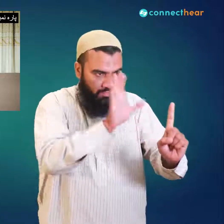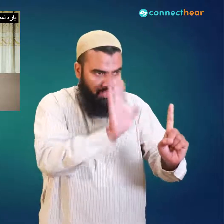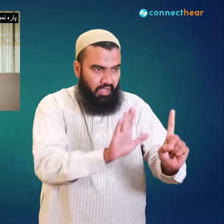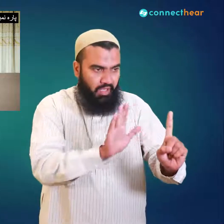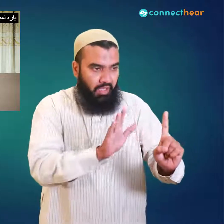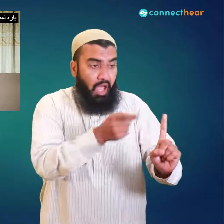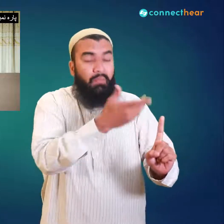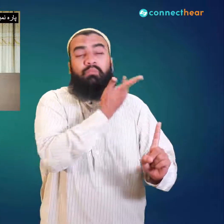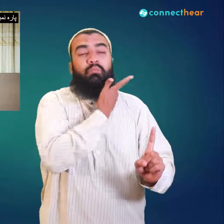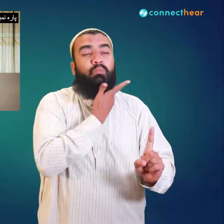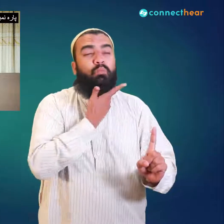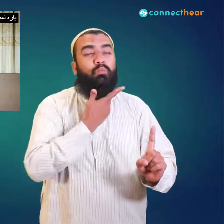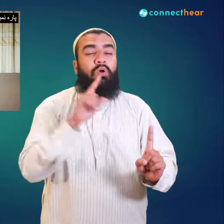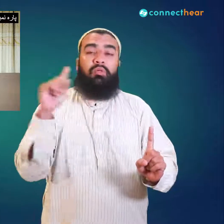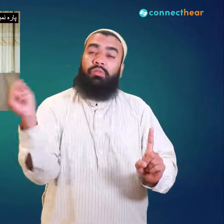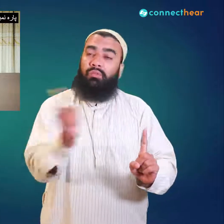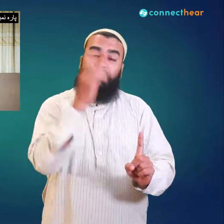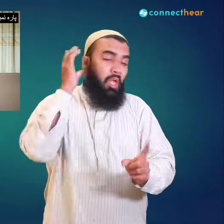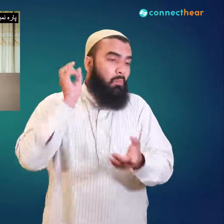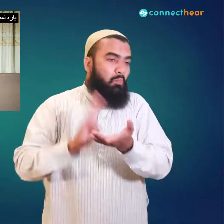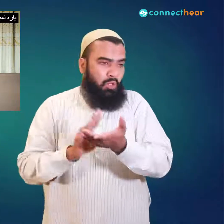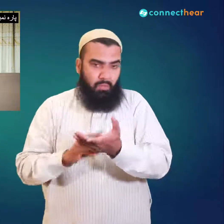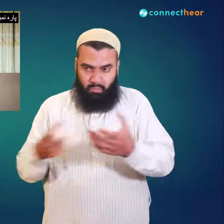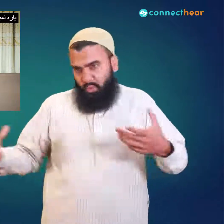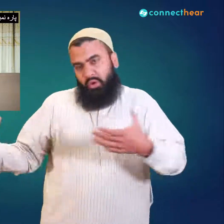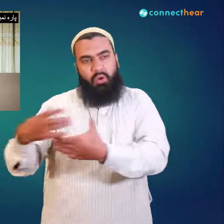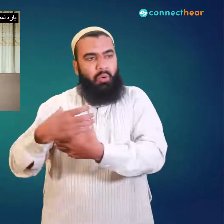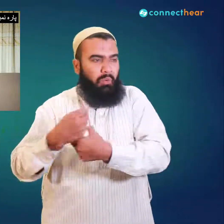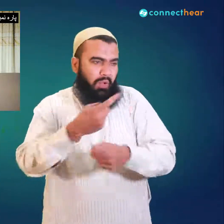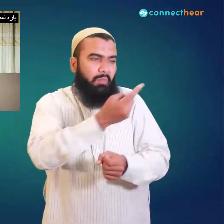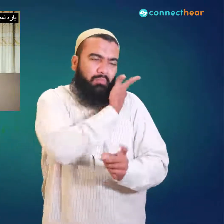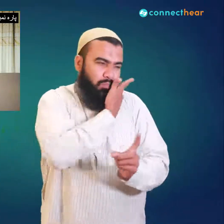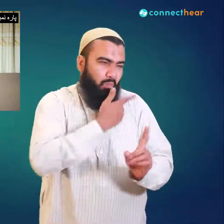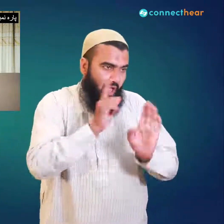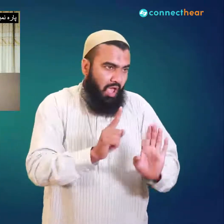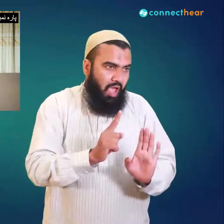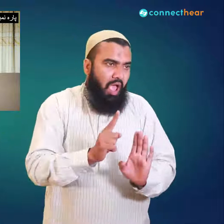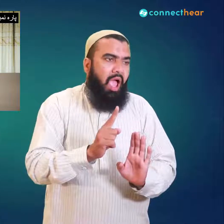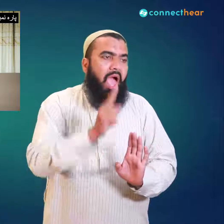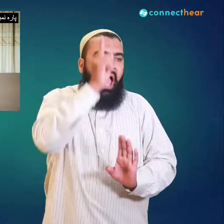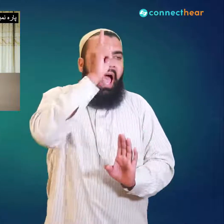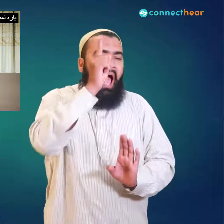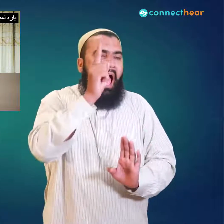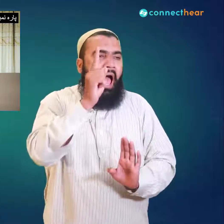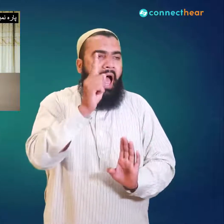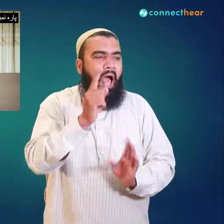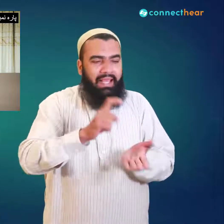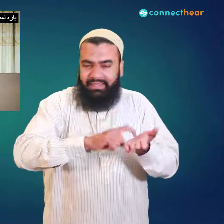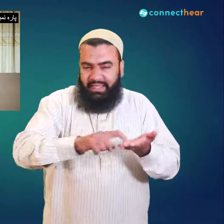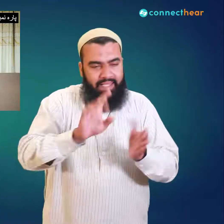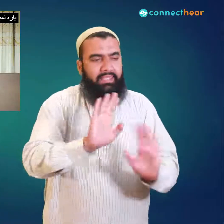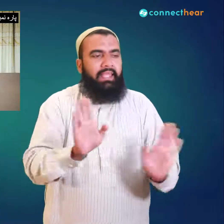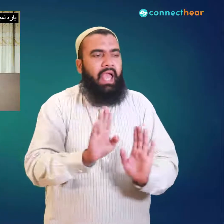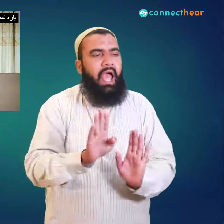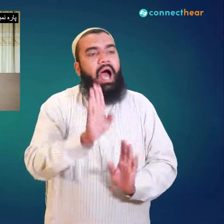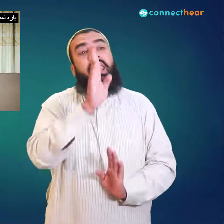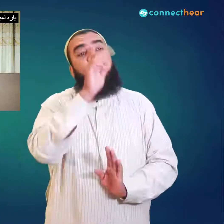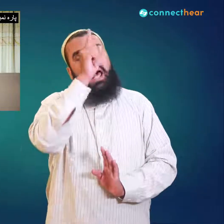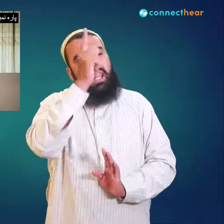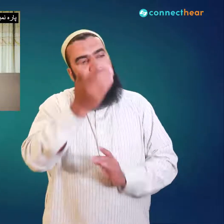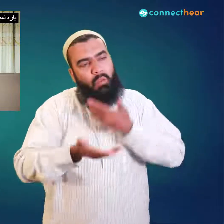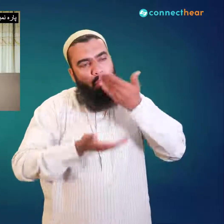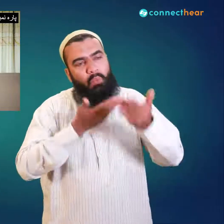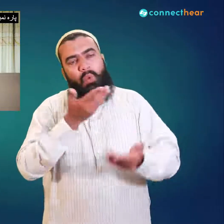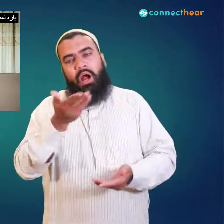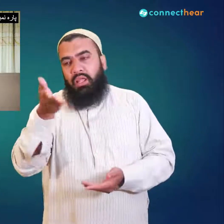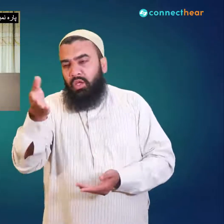اللہ کے علاوہ کوئی اس کو دور نہیں کر سکتا، اور اگر اللہ تم تک کوئی خیر اور فضل پہنچانا چاہے تو کوئی اس کو روک نہیں